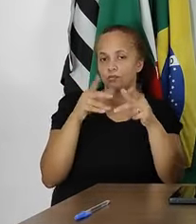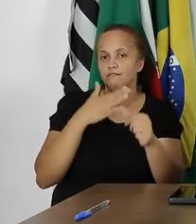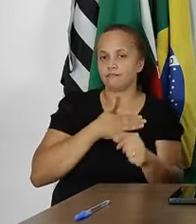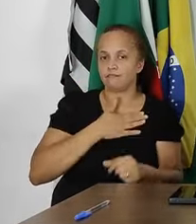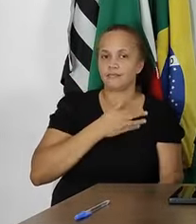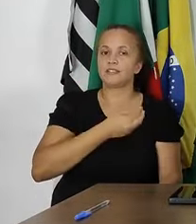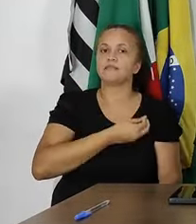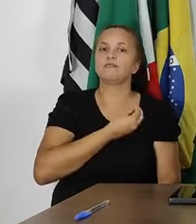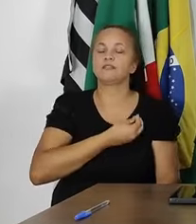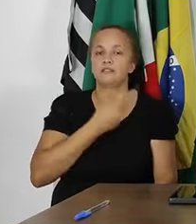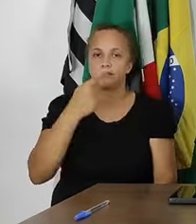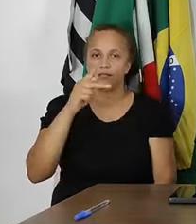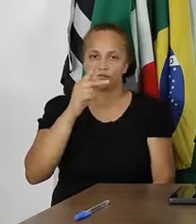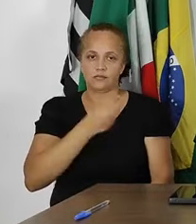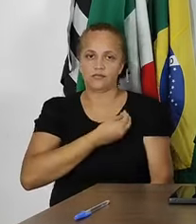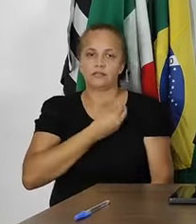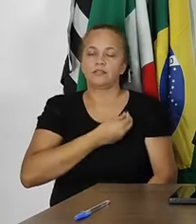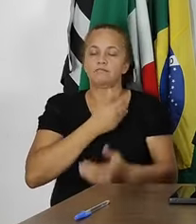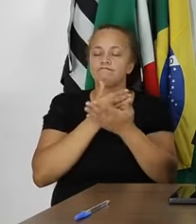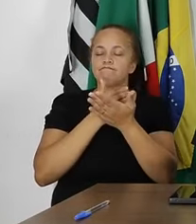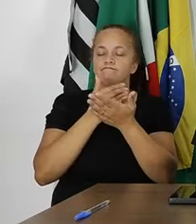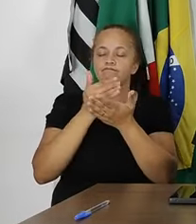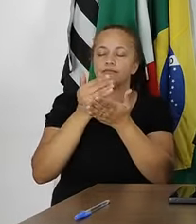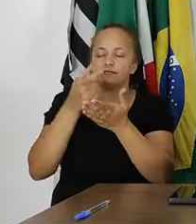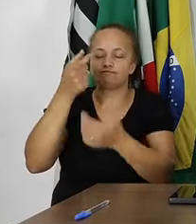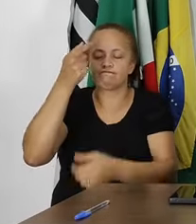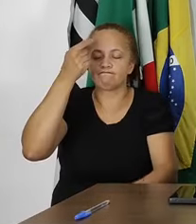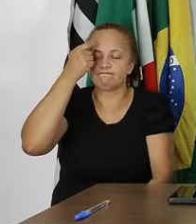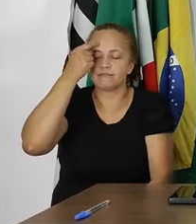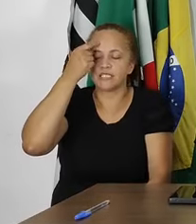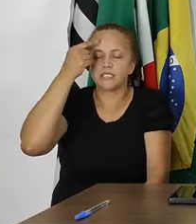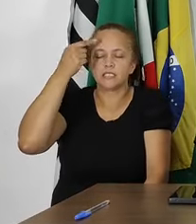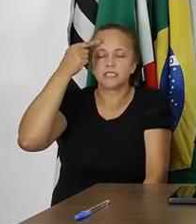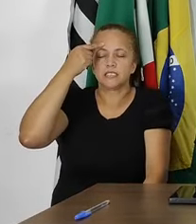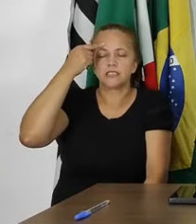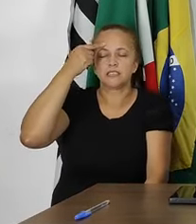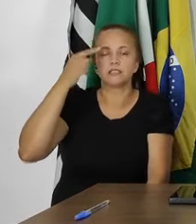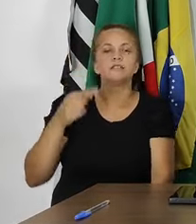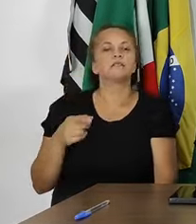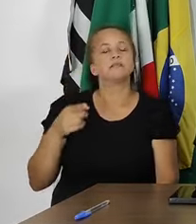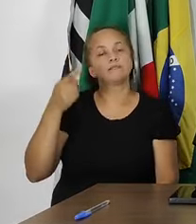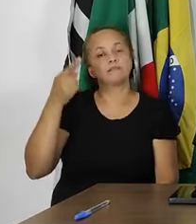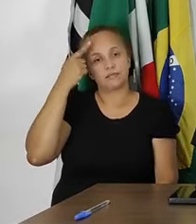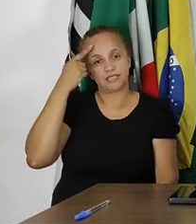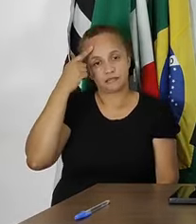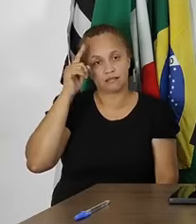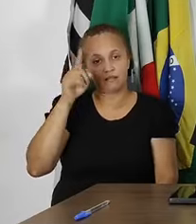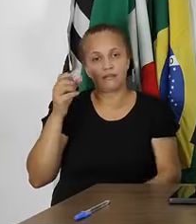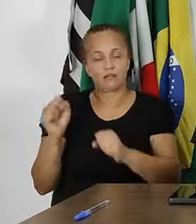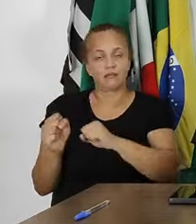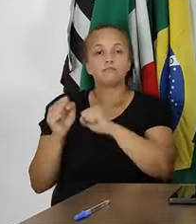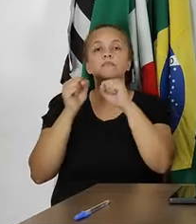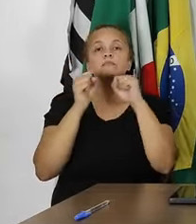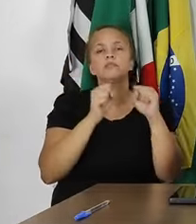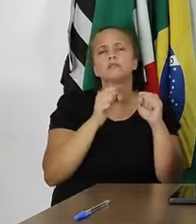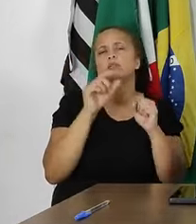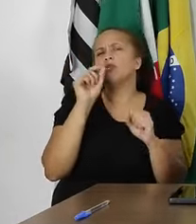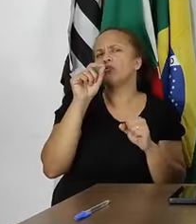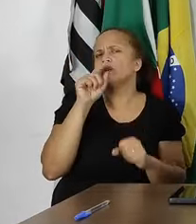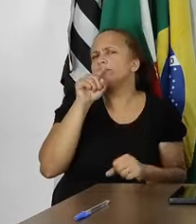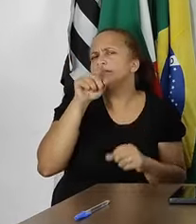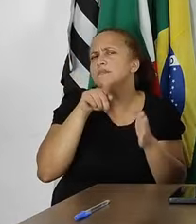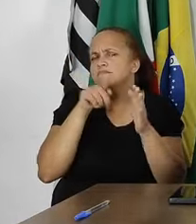começa com um pensamento. Os pensamentos são poderosos. E a pergunta que fica é, o que você tem pensado? O que eu